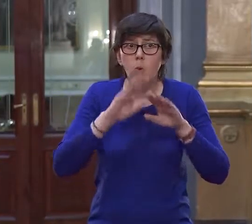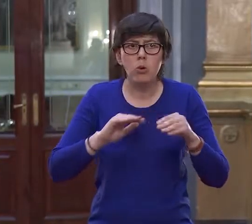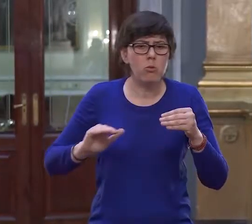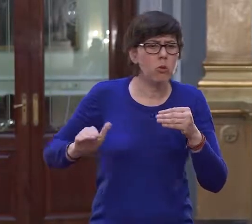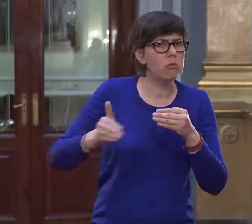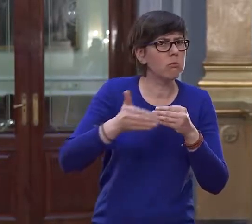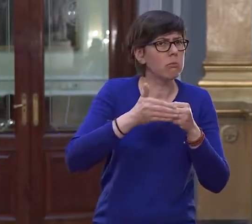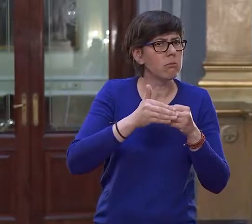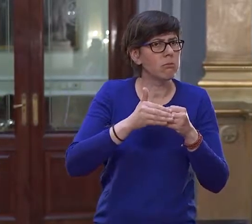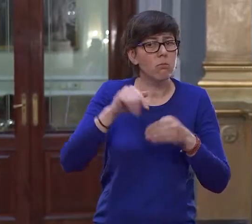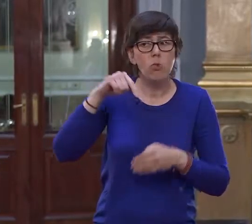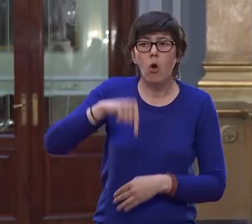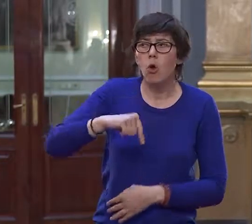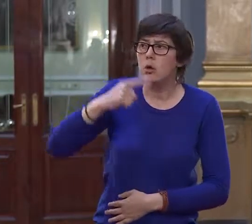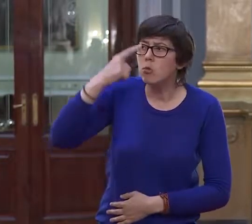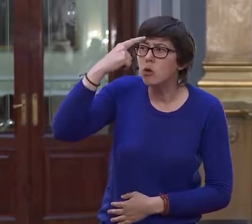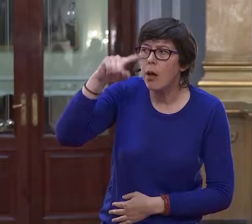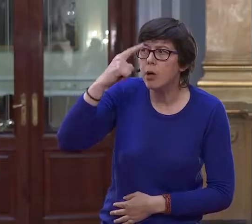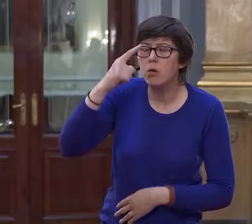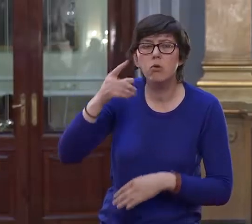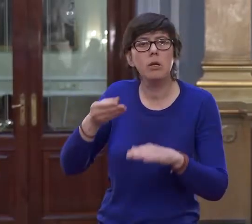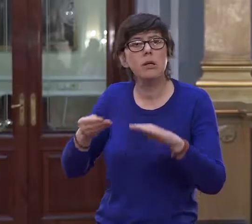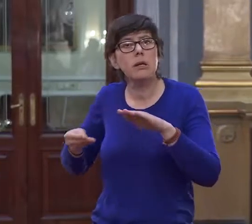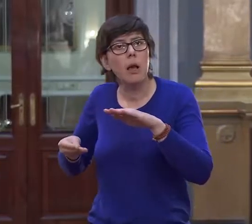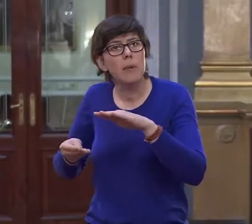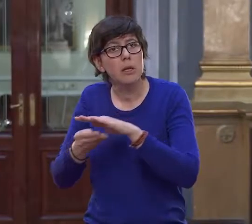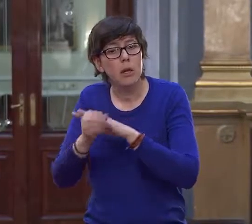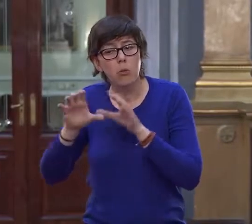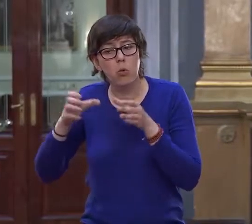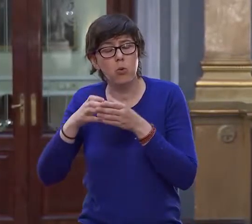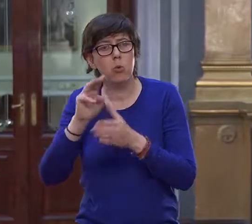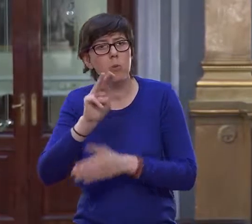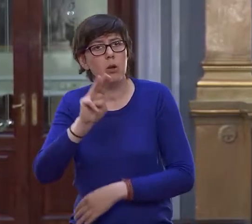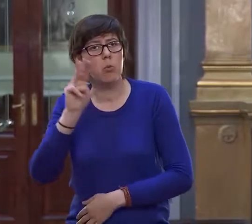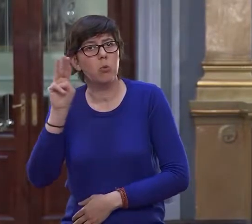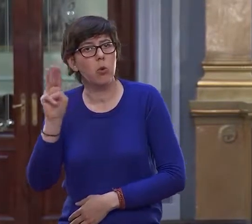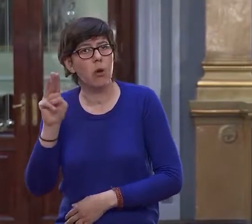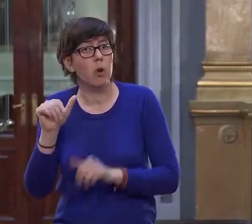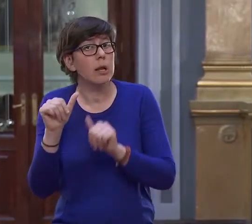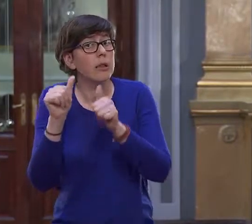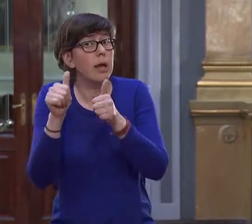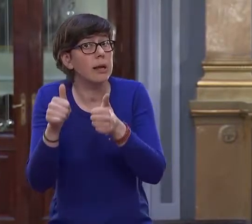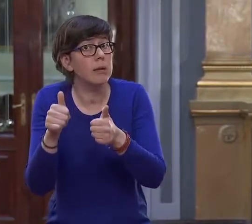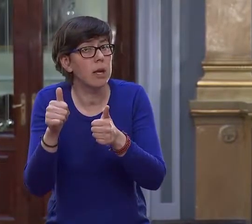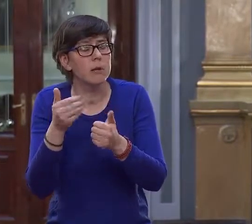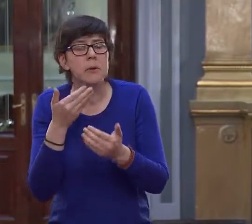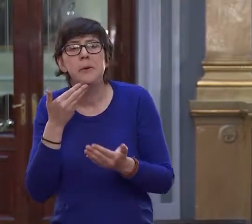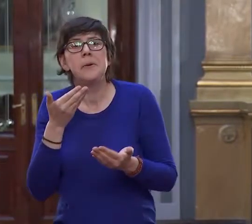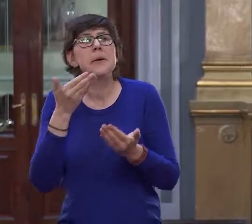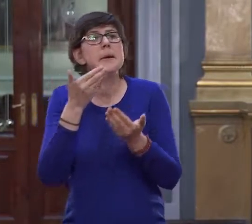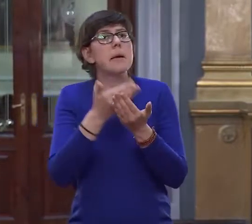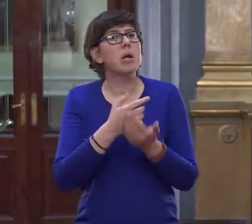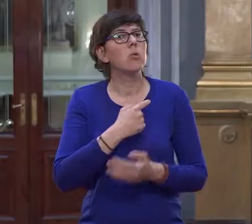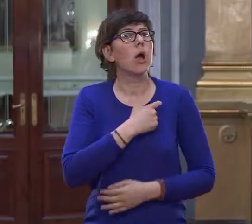lado, y por último, para cerrar, queríamos hablar, que hoy se ha registrado en el Senado una